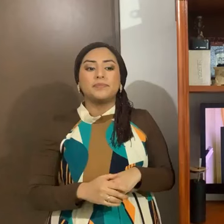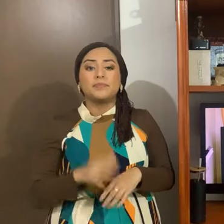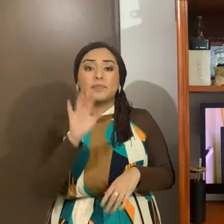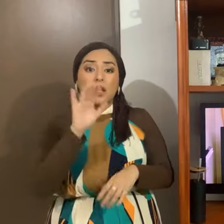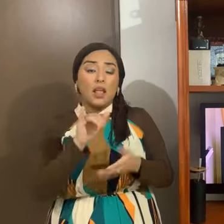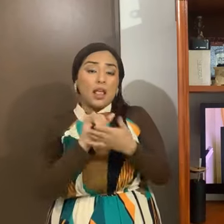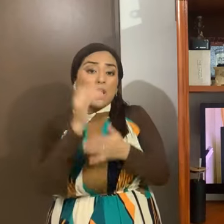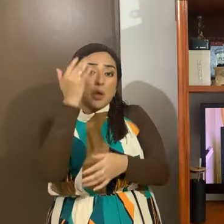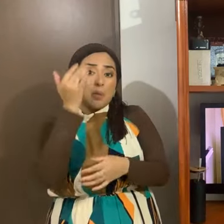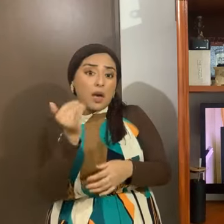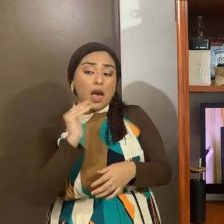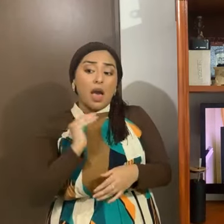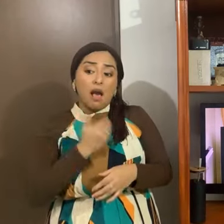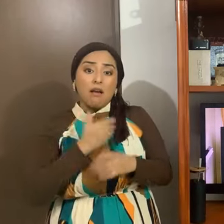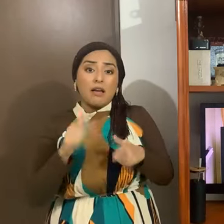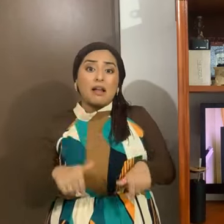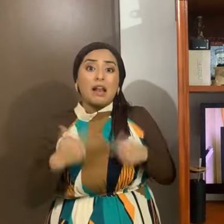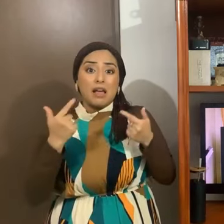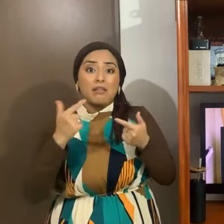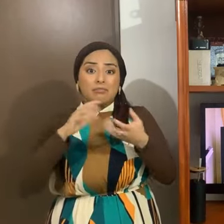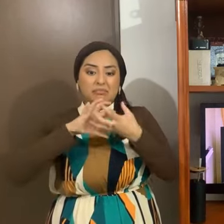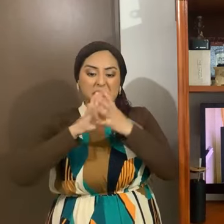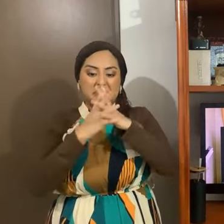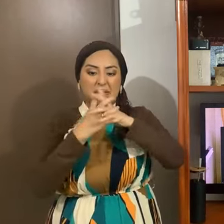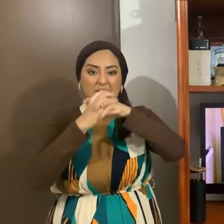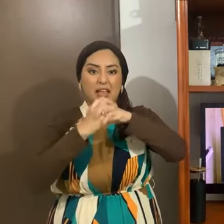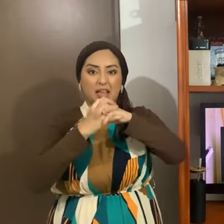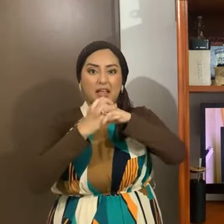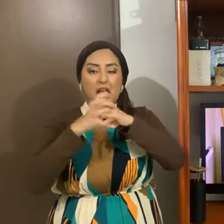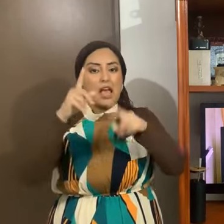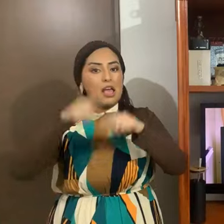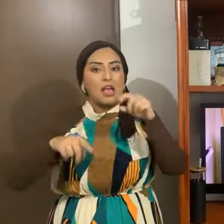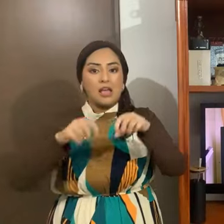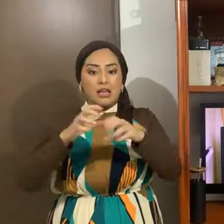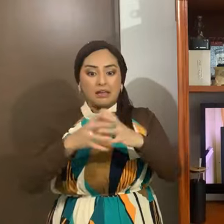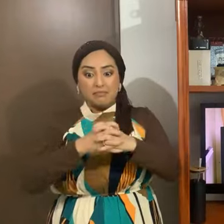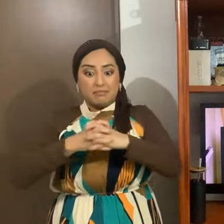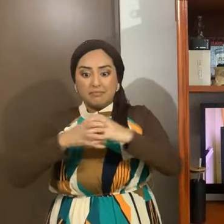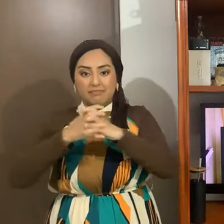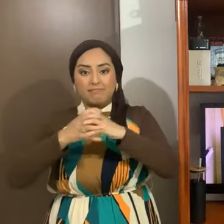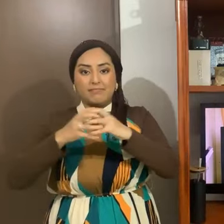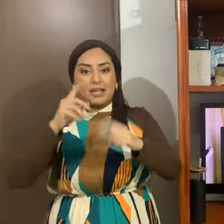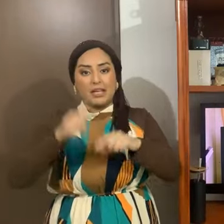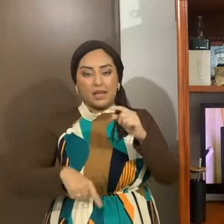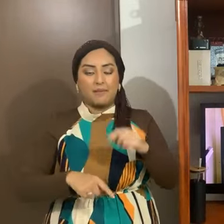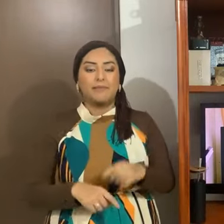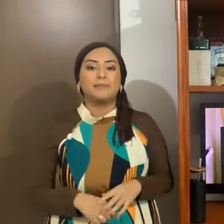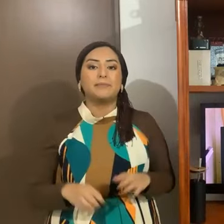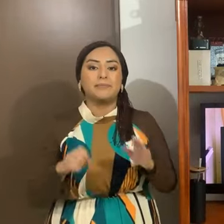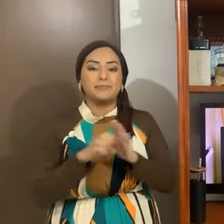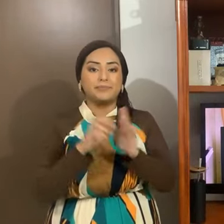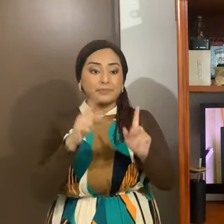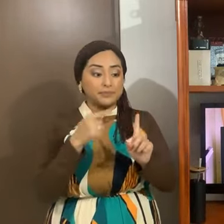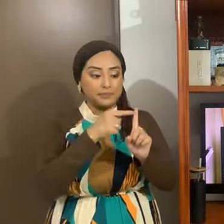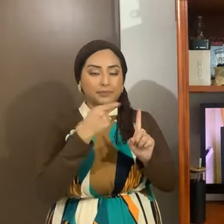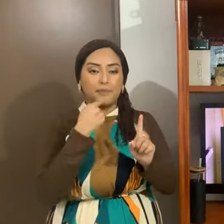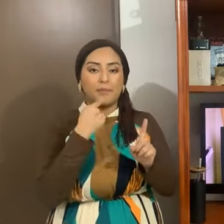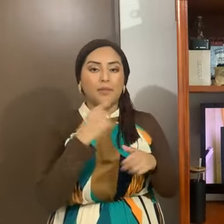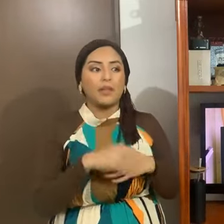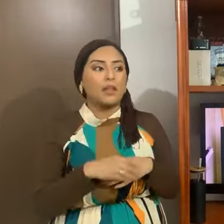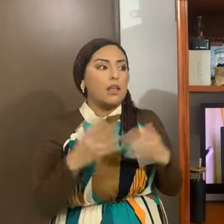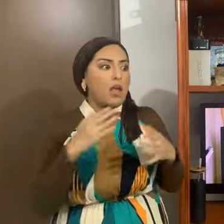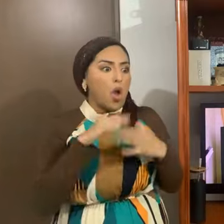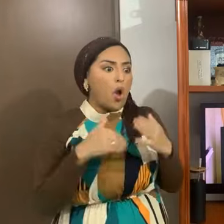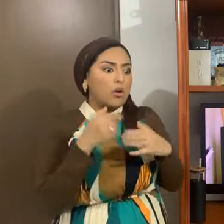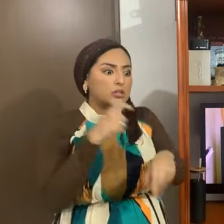por eso nuestra vida sea como un nudo que es imposible de desenredar. Vuelvo al ejemplo, esta persona dice, pero es que